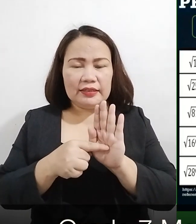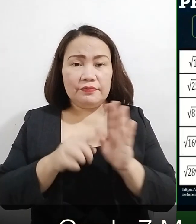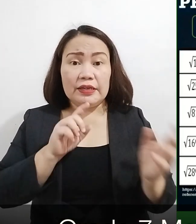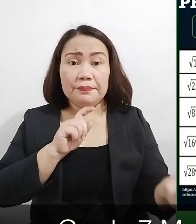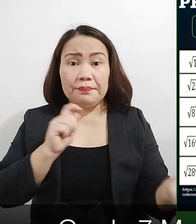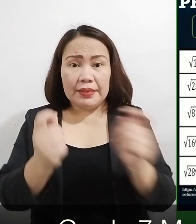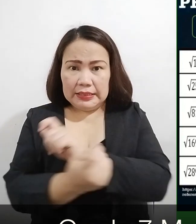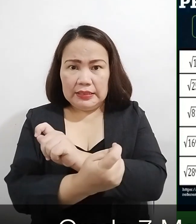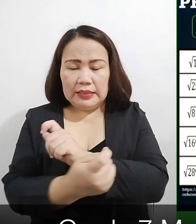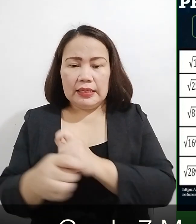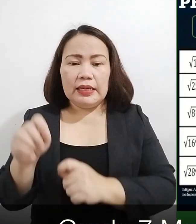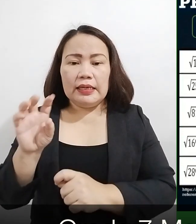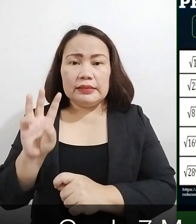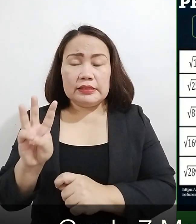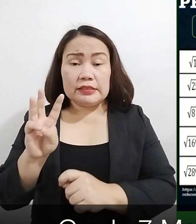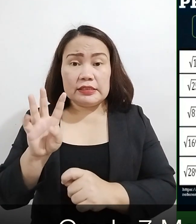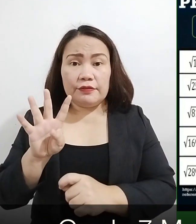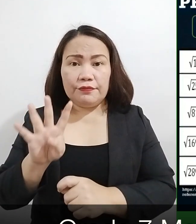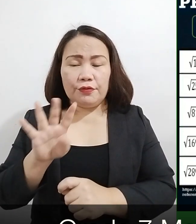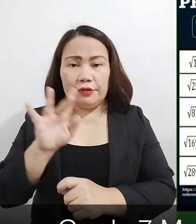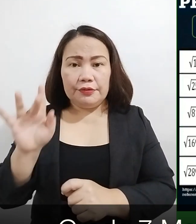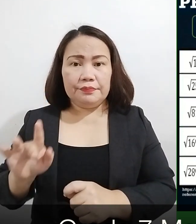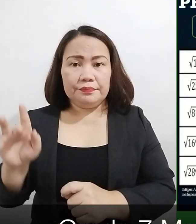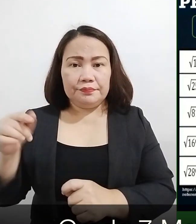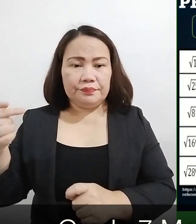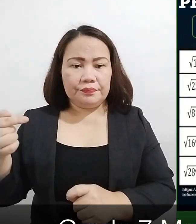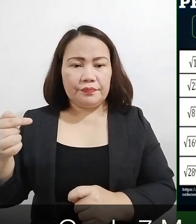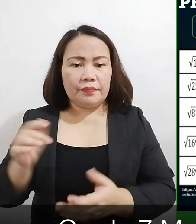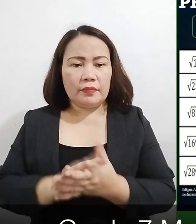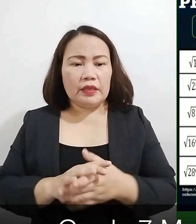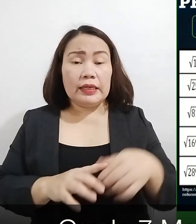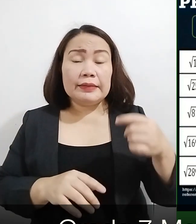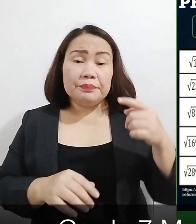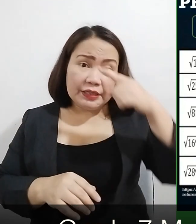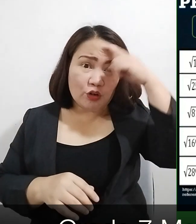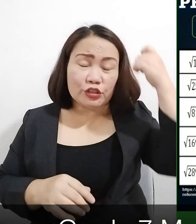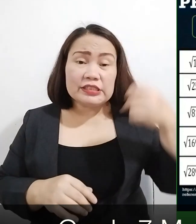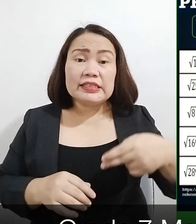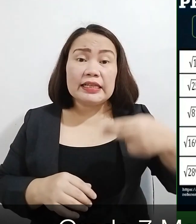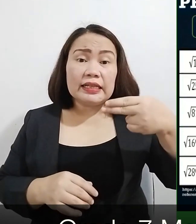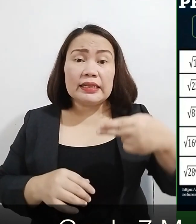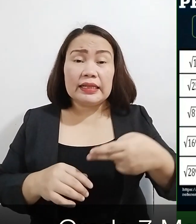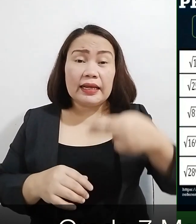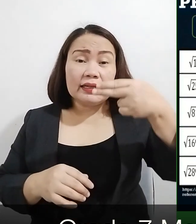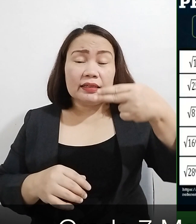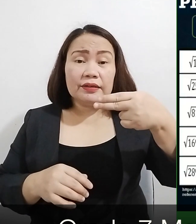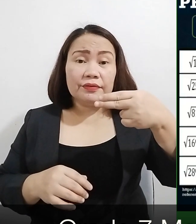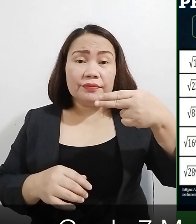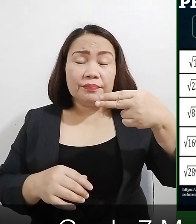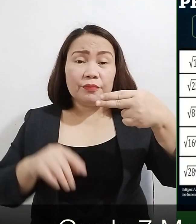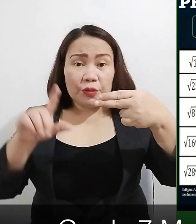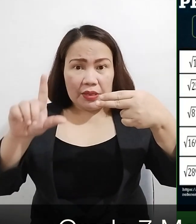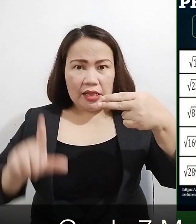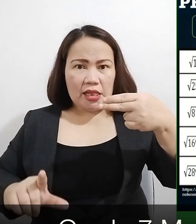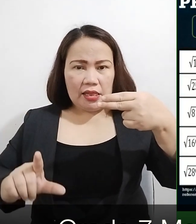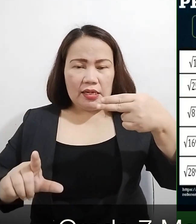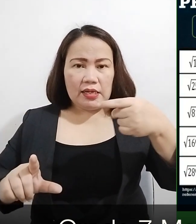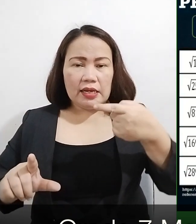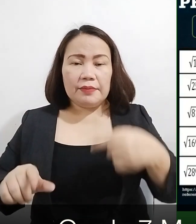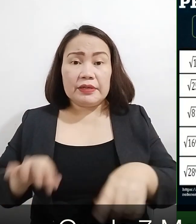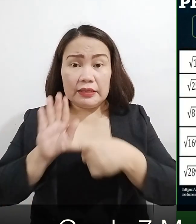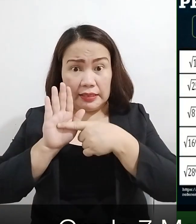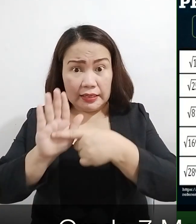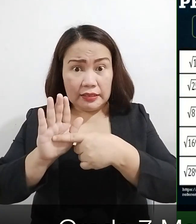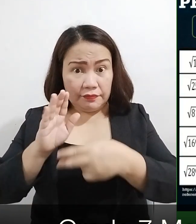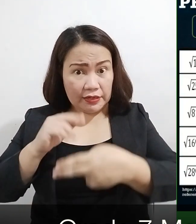49, siya ngayon ang mataas. Bakit? Bakit siya ang mataas? Kasi negative tayo. Okay? So kapag